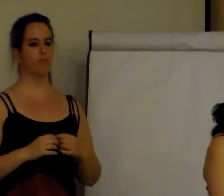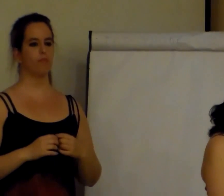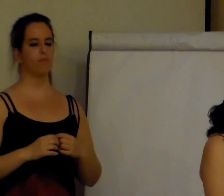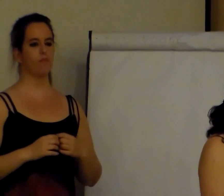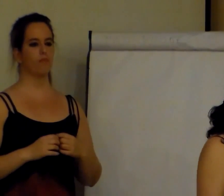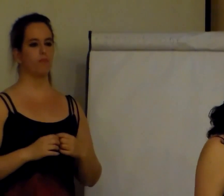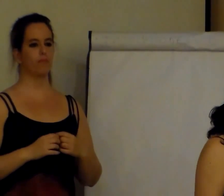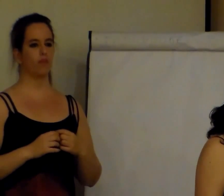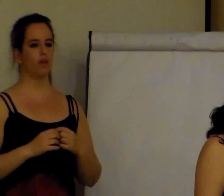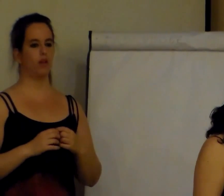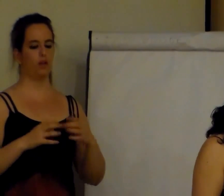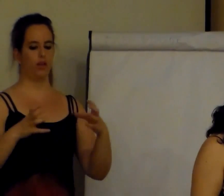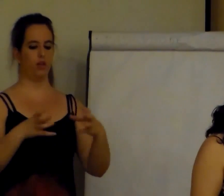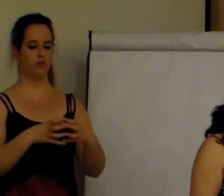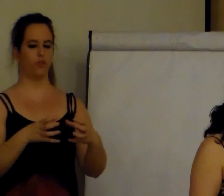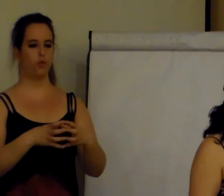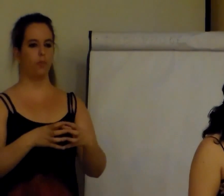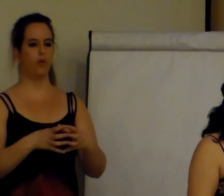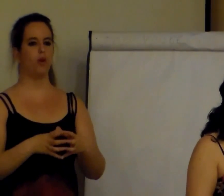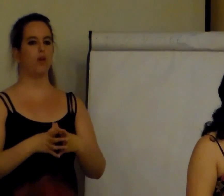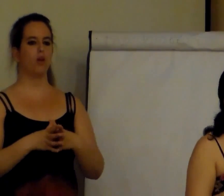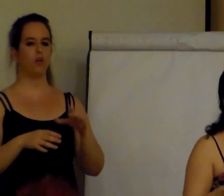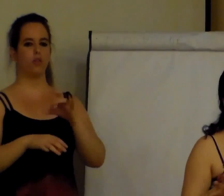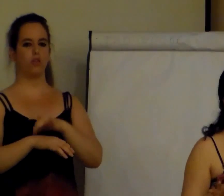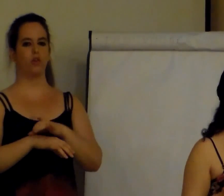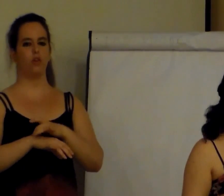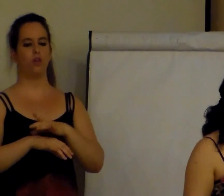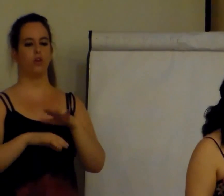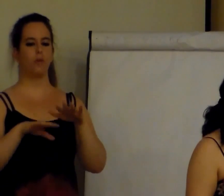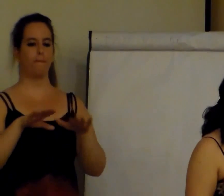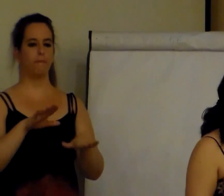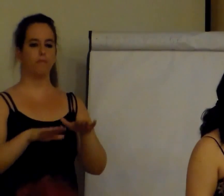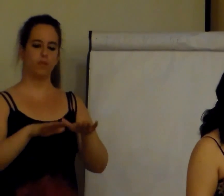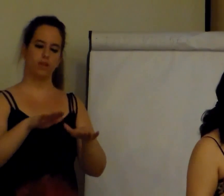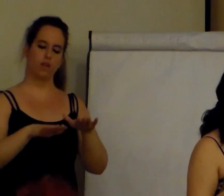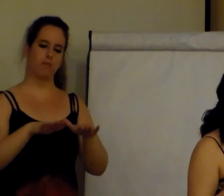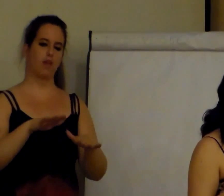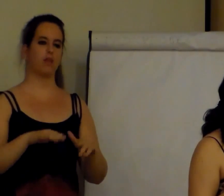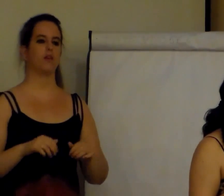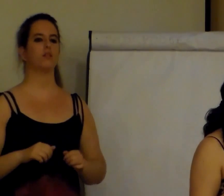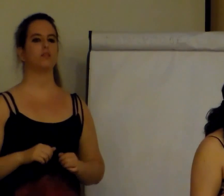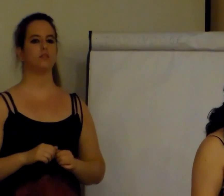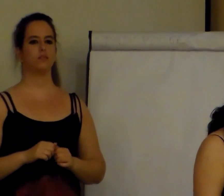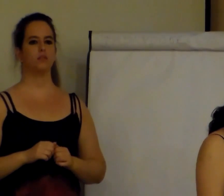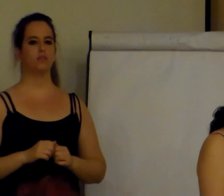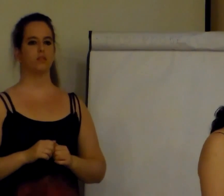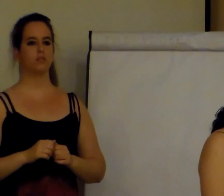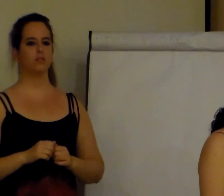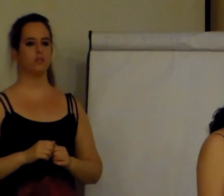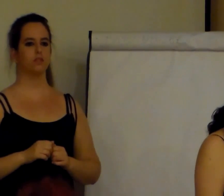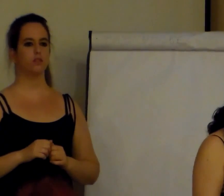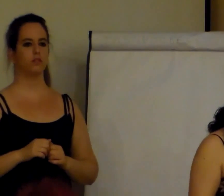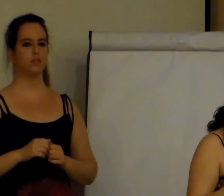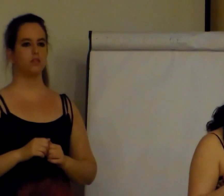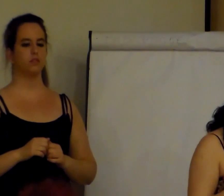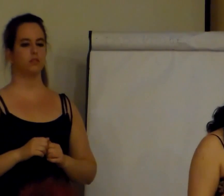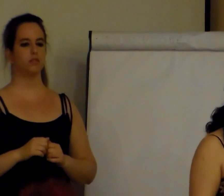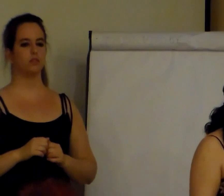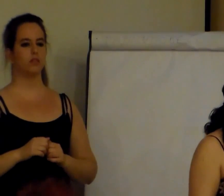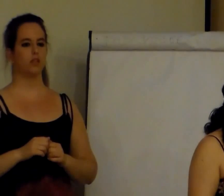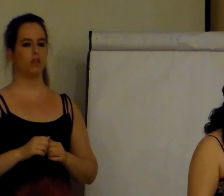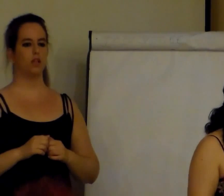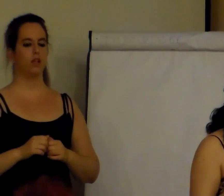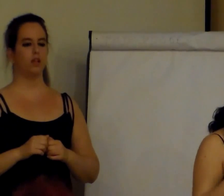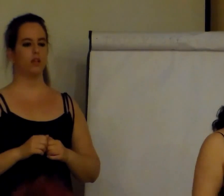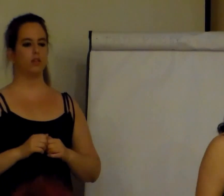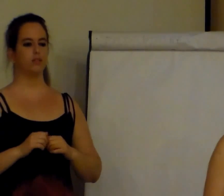fibromialgia. Hay otro grupo con menos dolor, que es un grupo intermedio, que está un poco mejor en